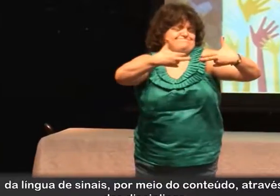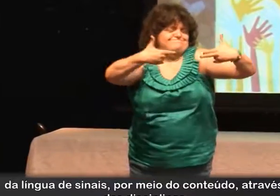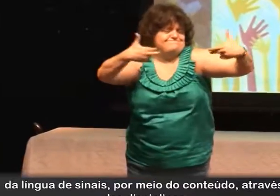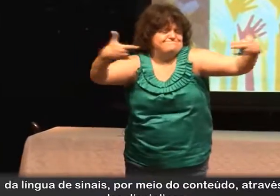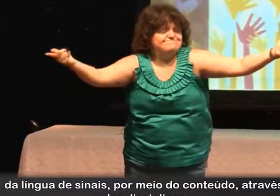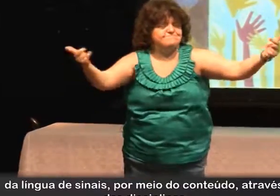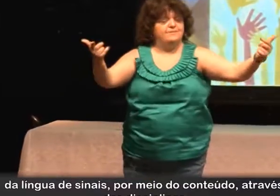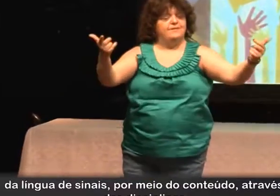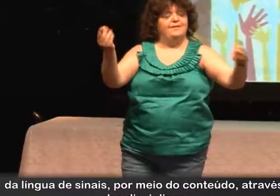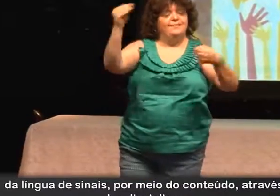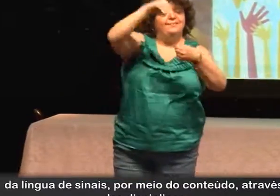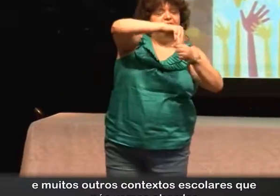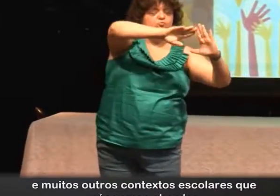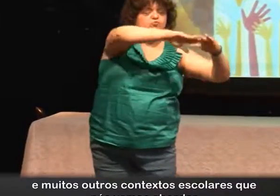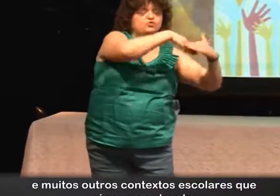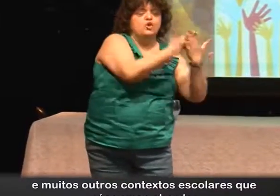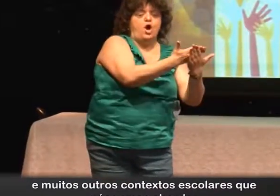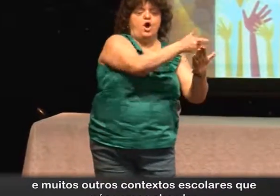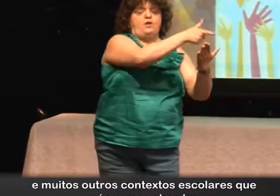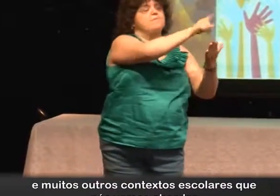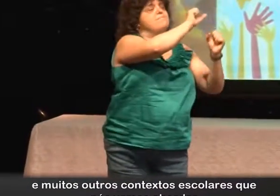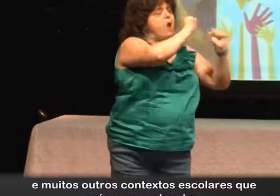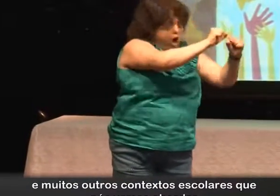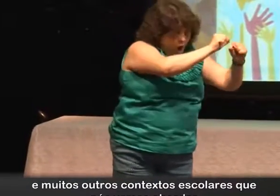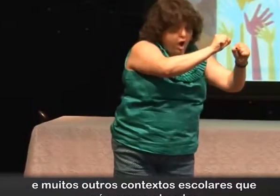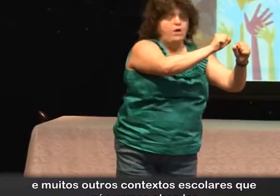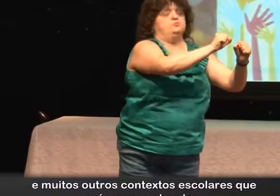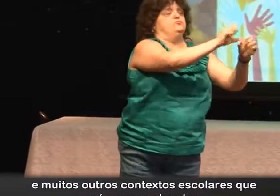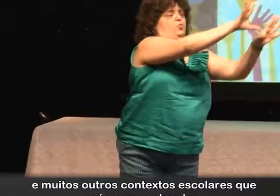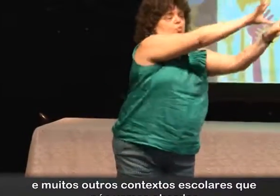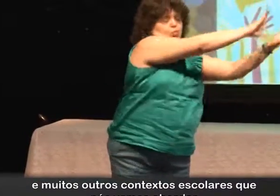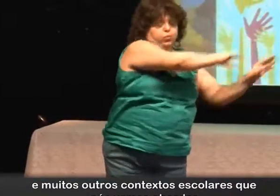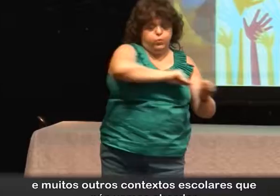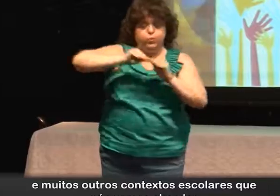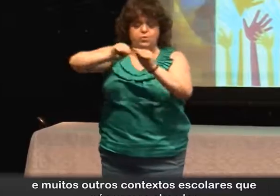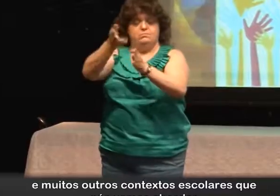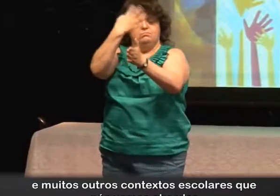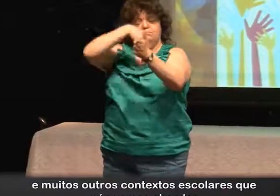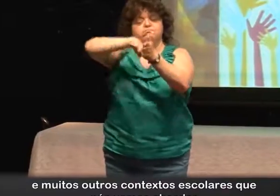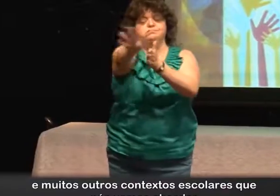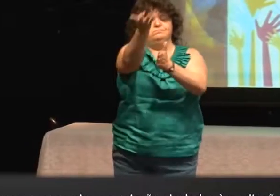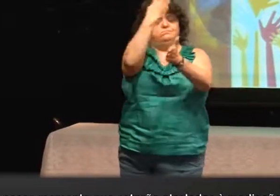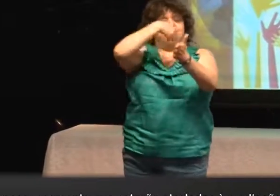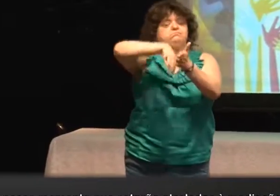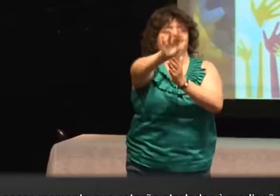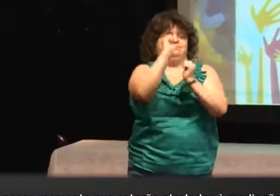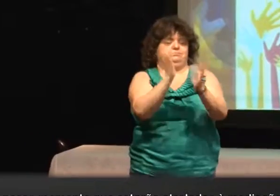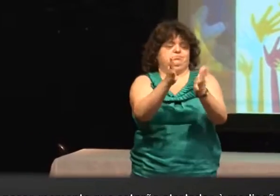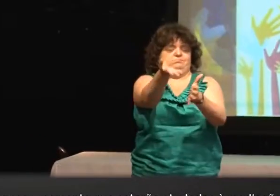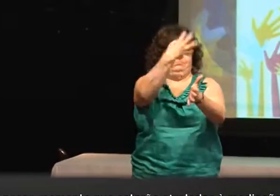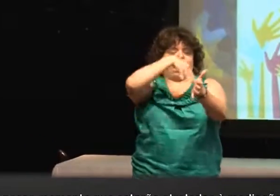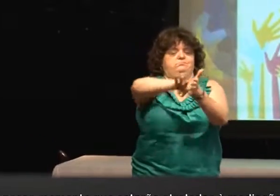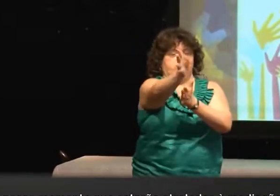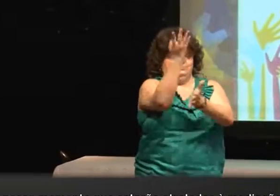através das disciplinas e muitos outros contextos escolares que nós vamos abordar nesse momento, que